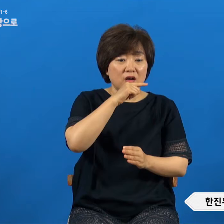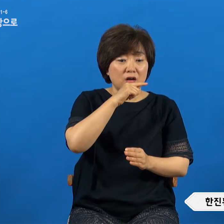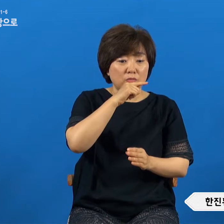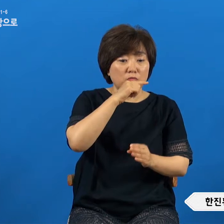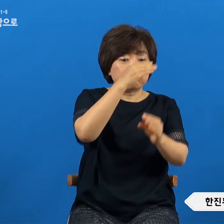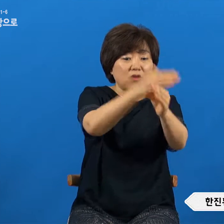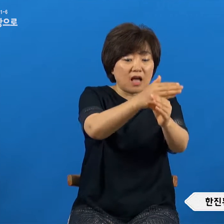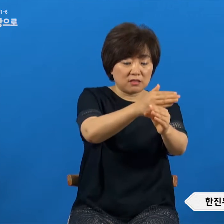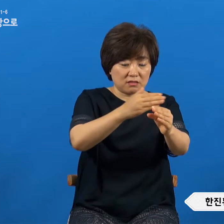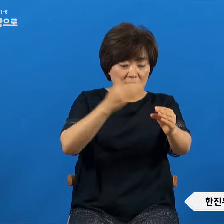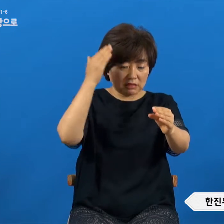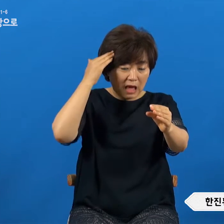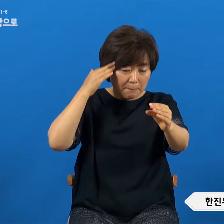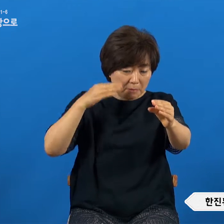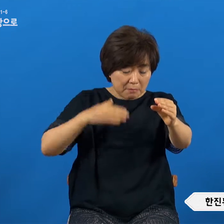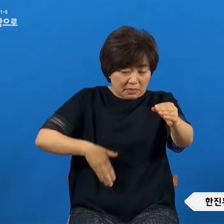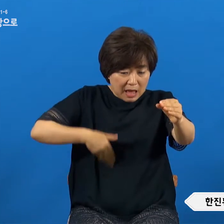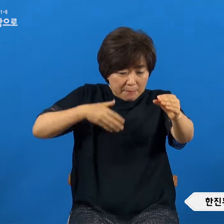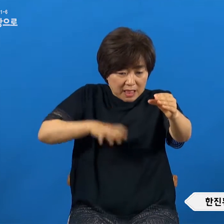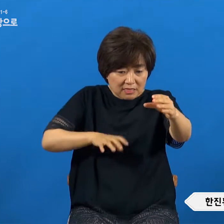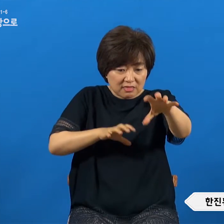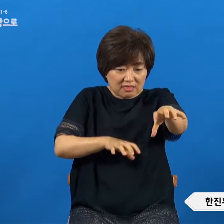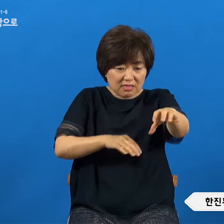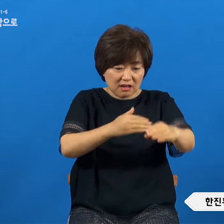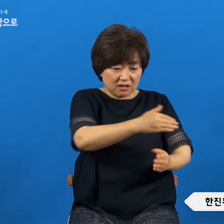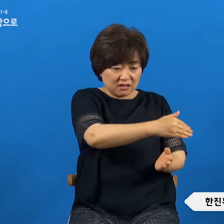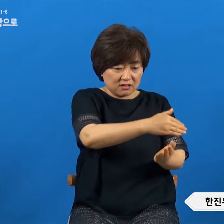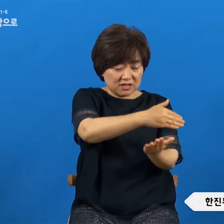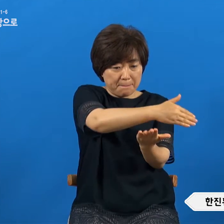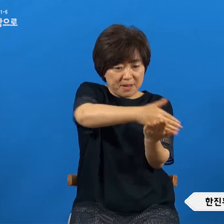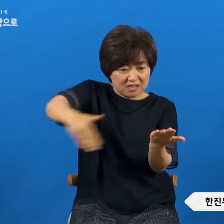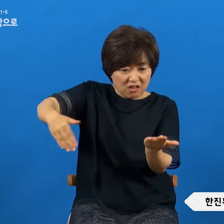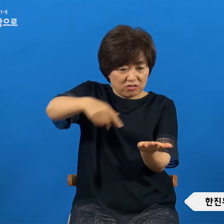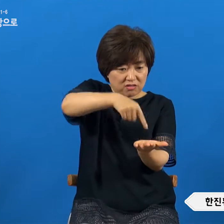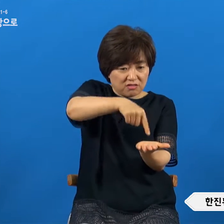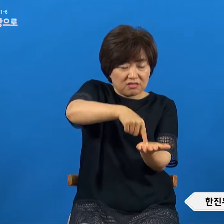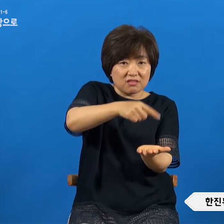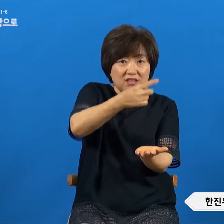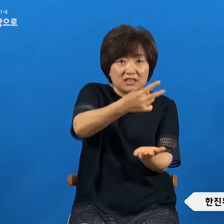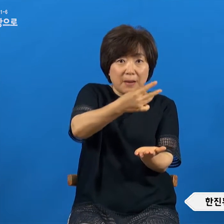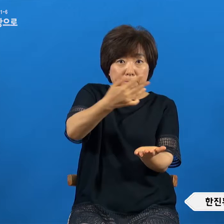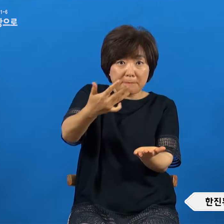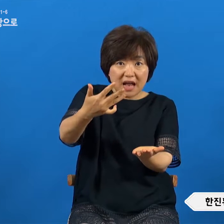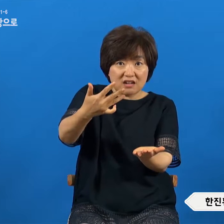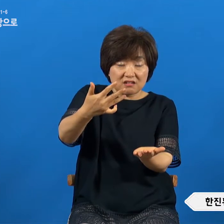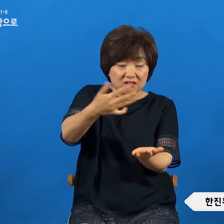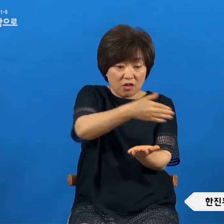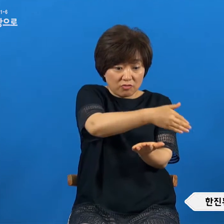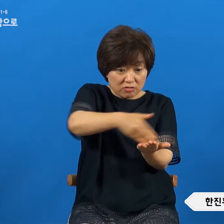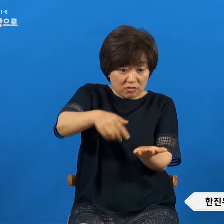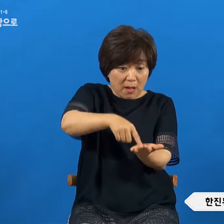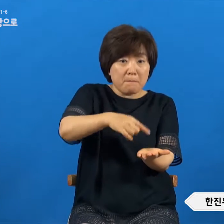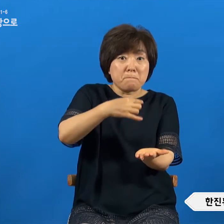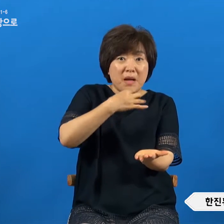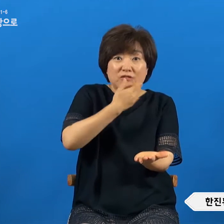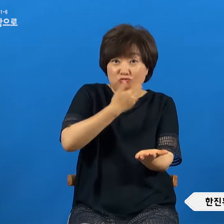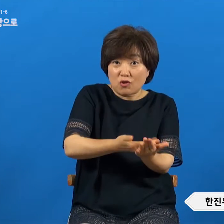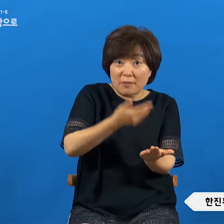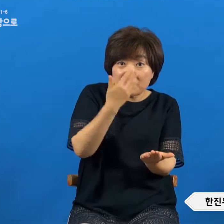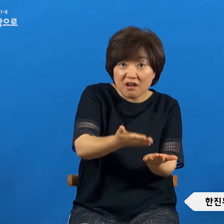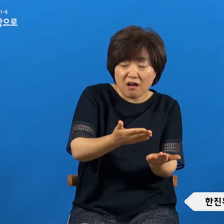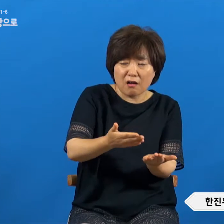아니고 동해든 서해든 남해든 어디든지 적이 있고, 그래서 전투가 벌어지면 그곳이